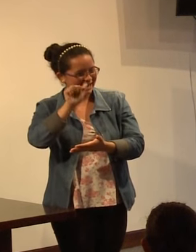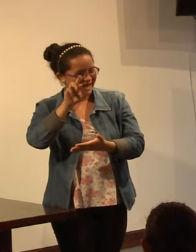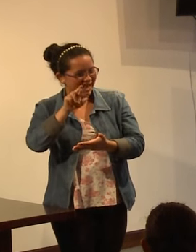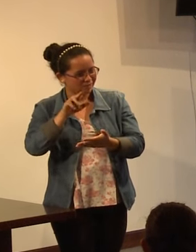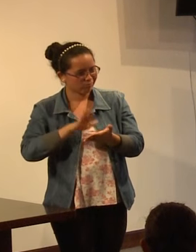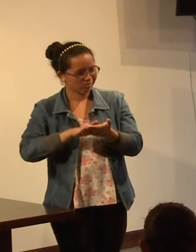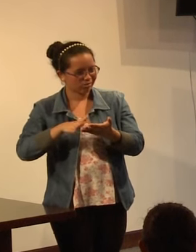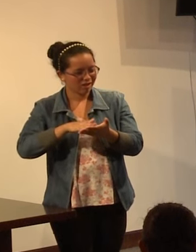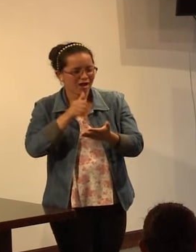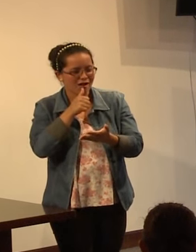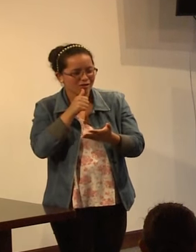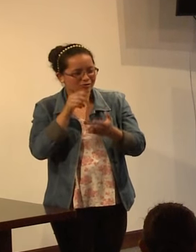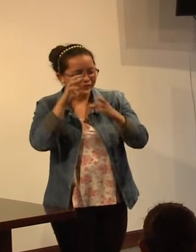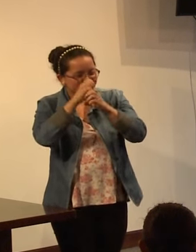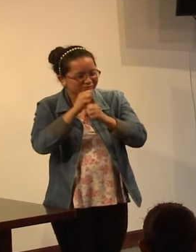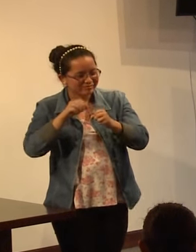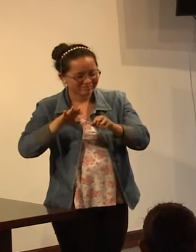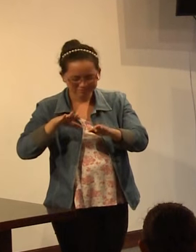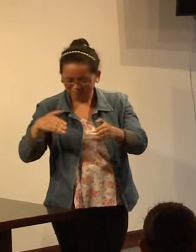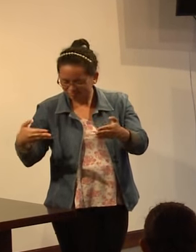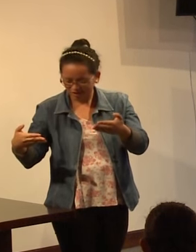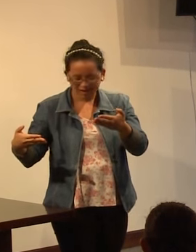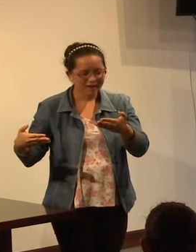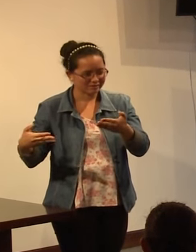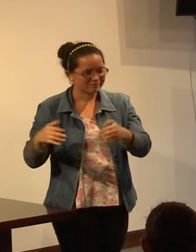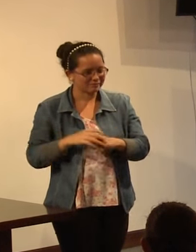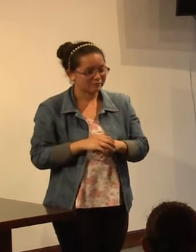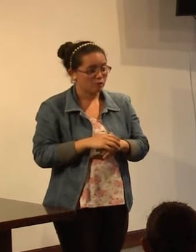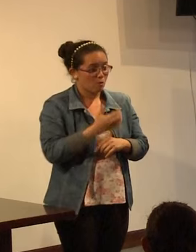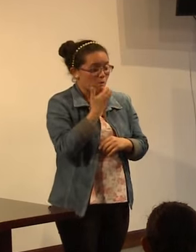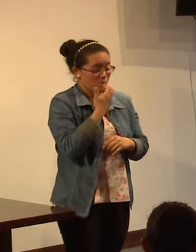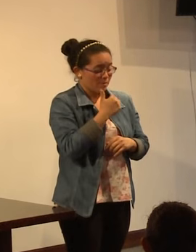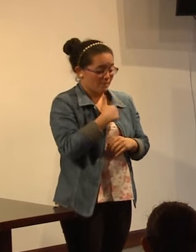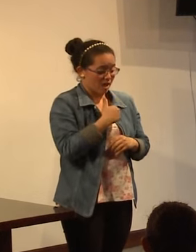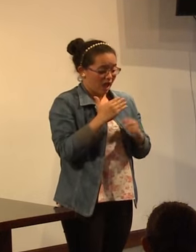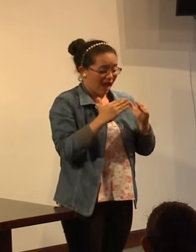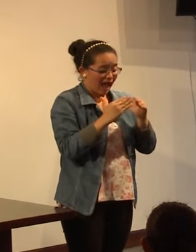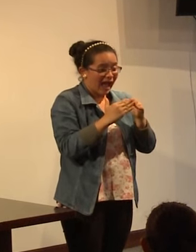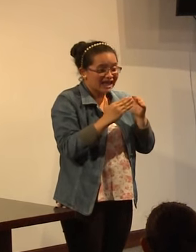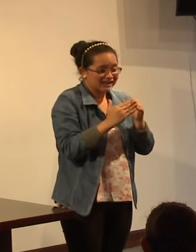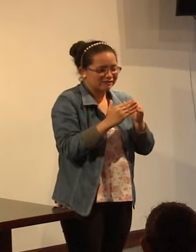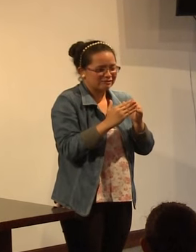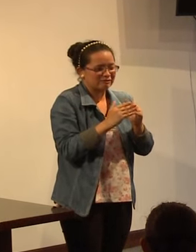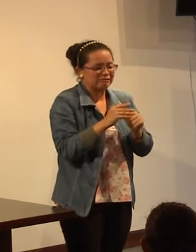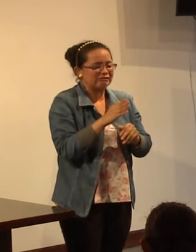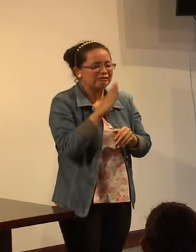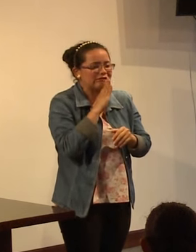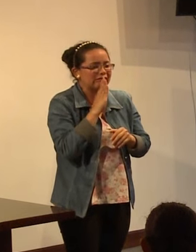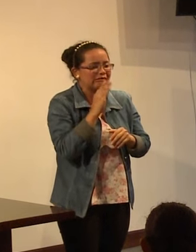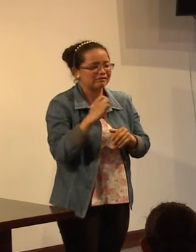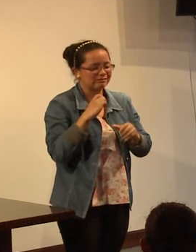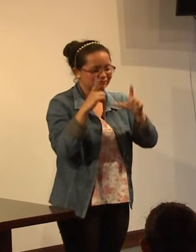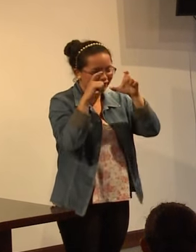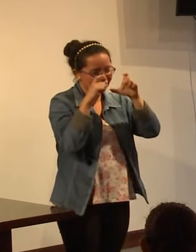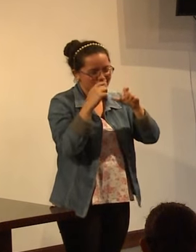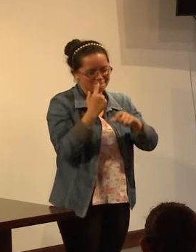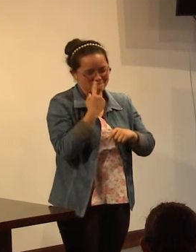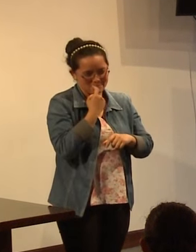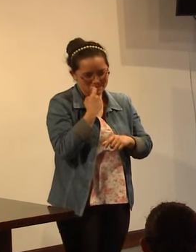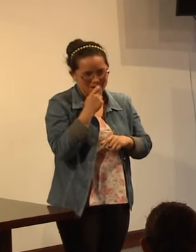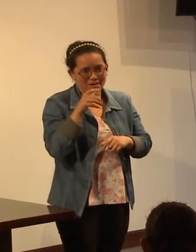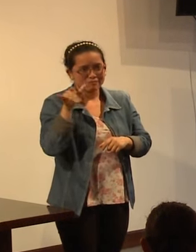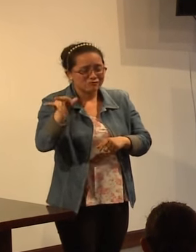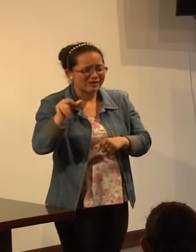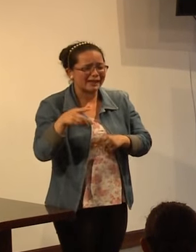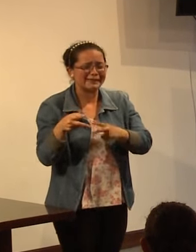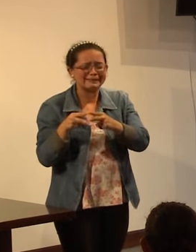cuestión inmediata. Entonces quiere decir que ¿quién tenía la cámara? Pues en mi casa había una cámara que la tenía mi papá y uno no la podía tocar. Sí. Eso era así